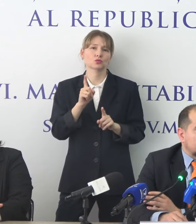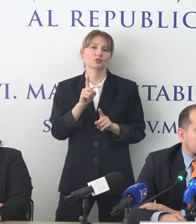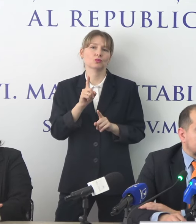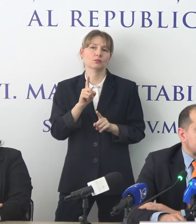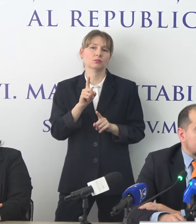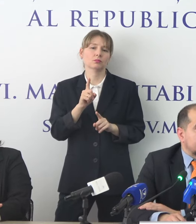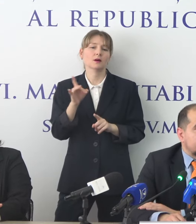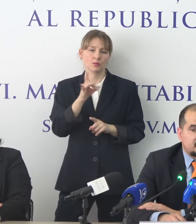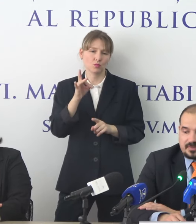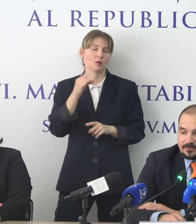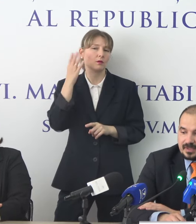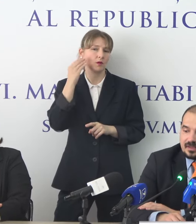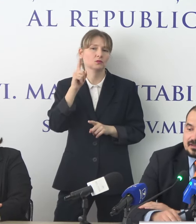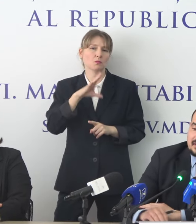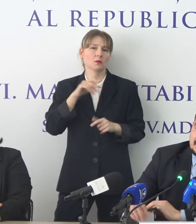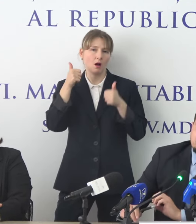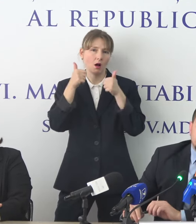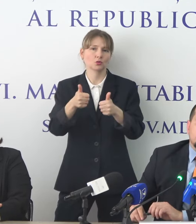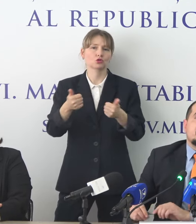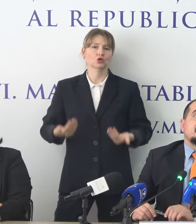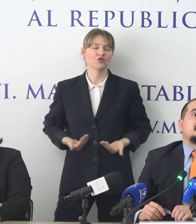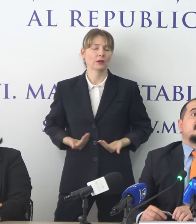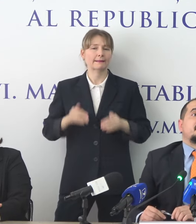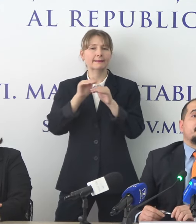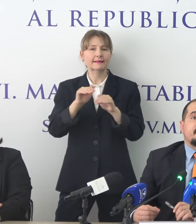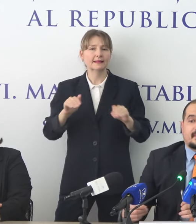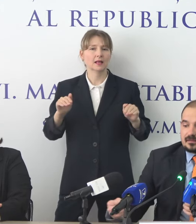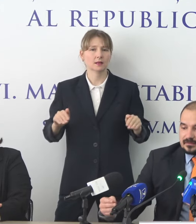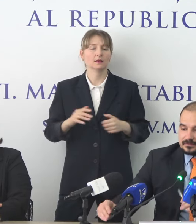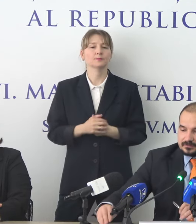fie țara în care este cel mai bine să fie copil. Asta fiind spuse,